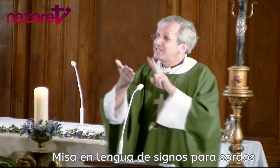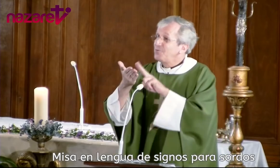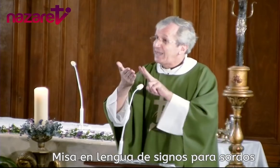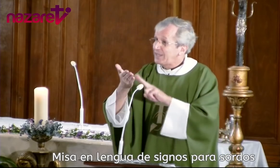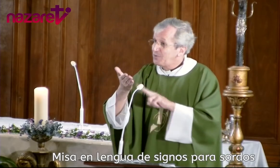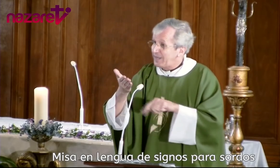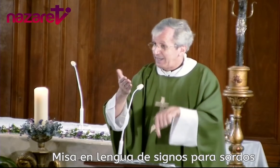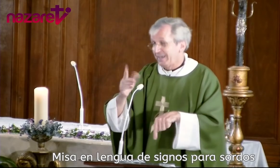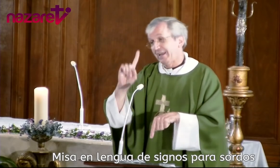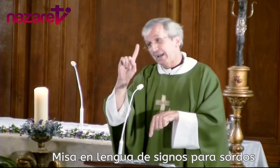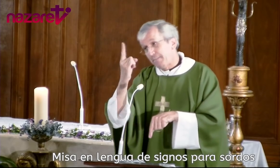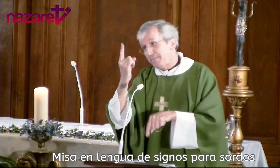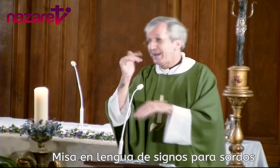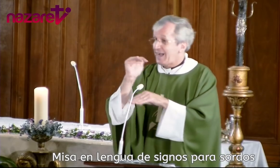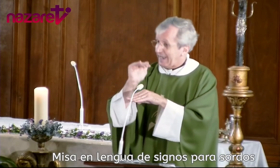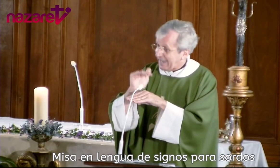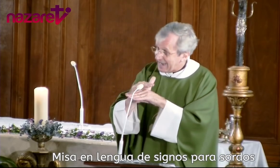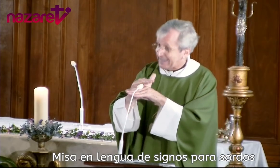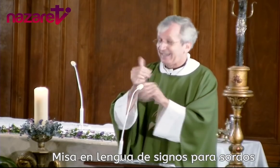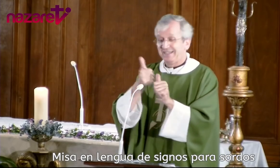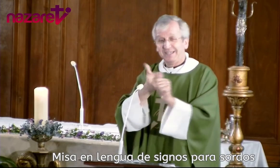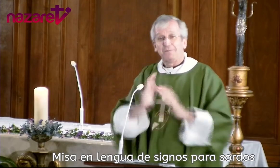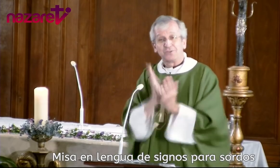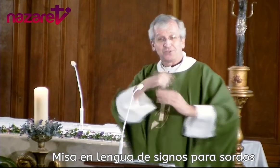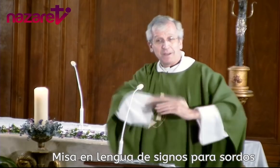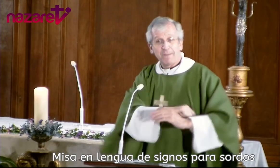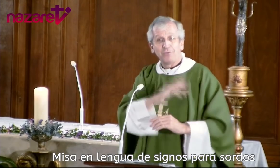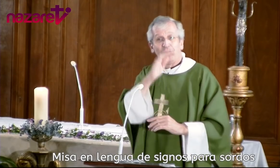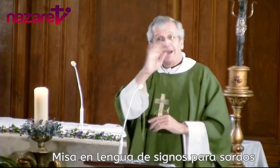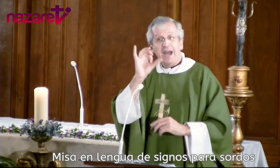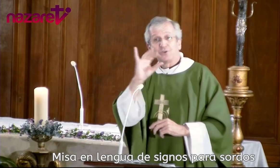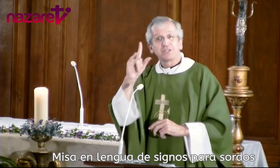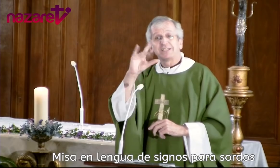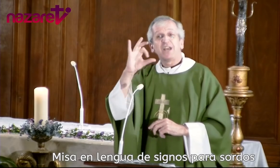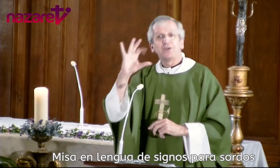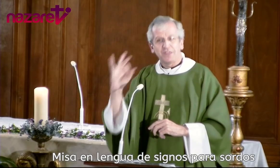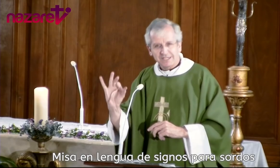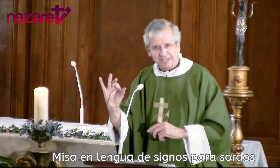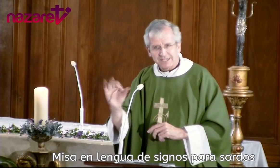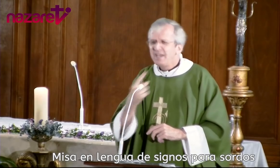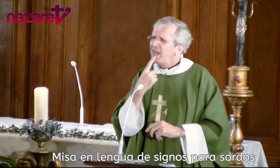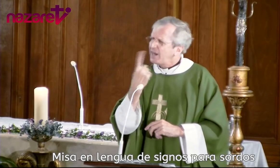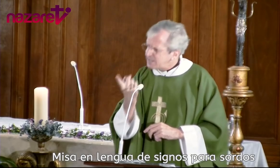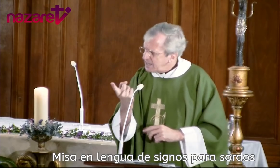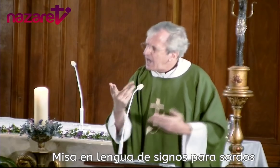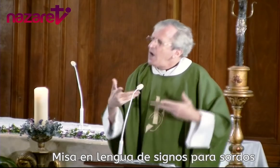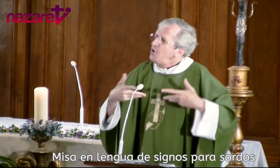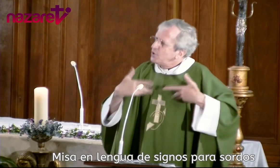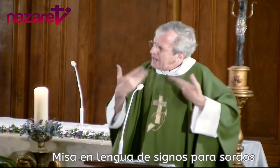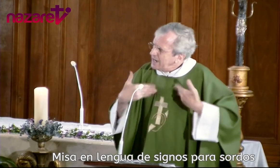segunda lectura, que era la primera carta del apóstol San Pablo a los tesalonicenses, y les decía, nos alegramos